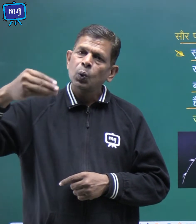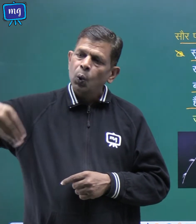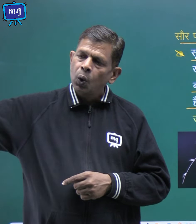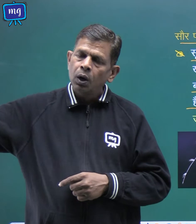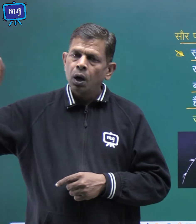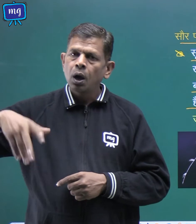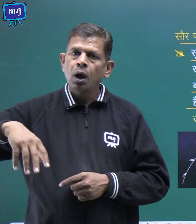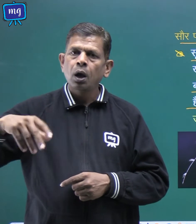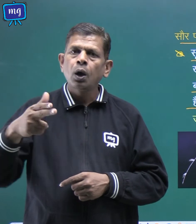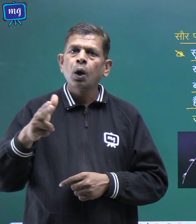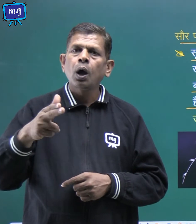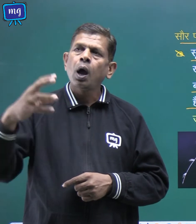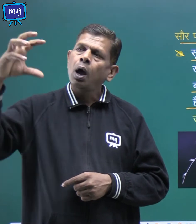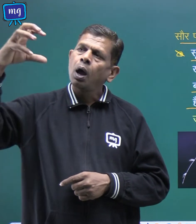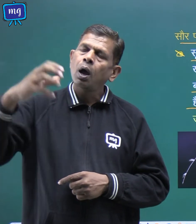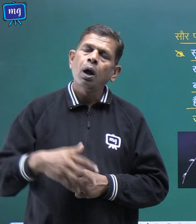क्षुद्र ग्रह